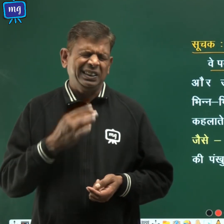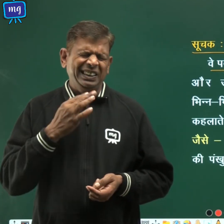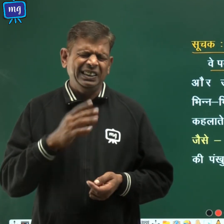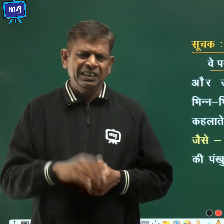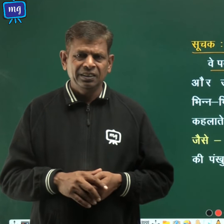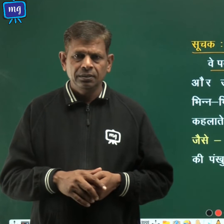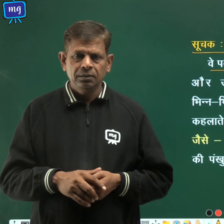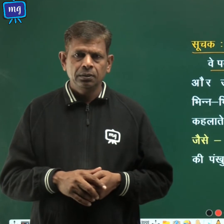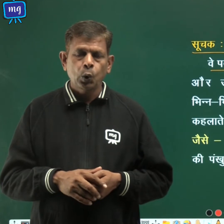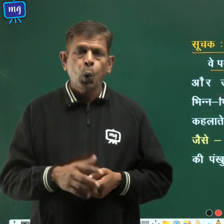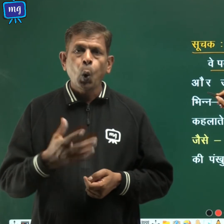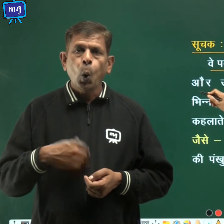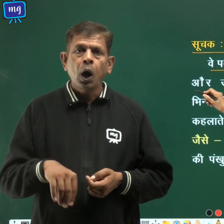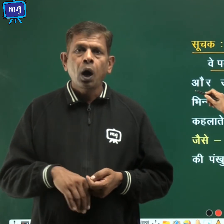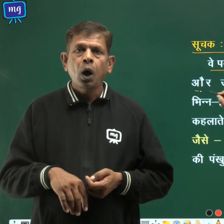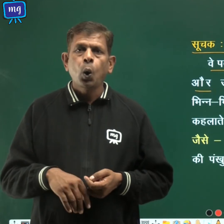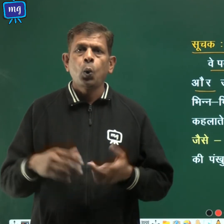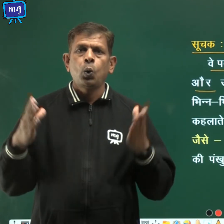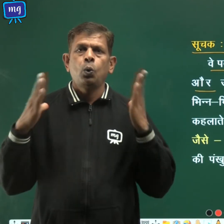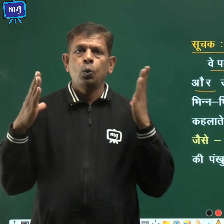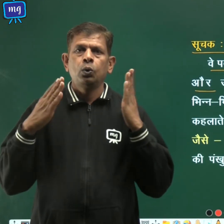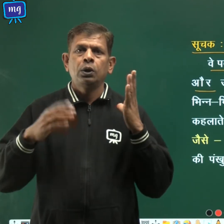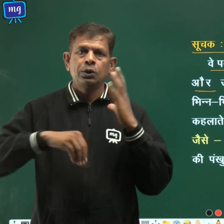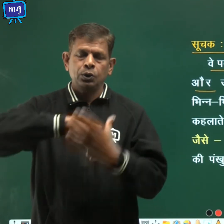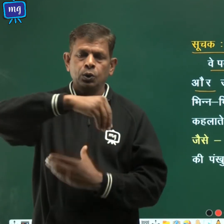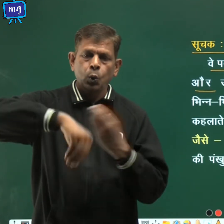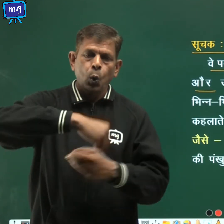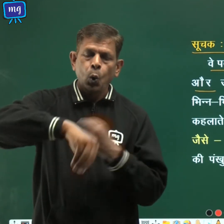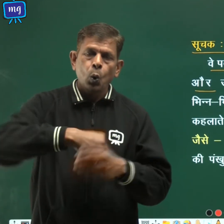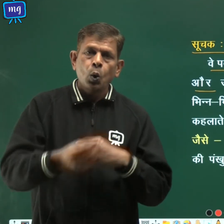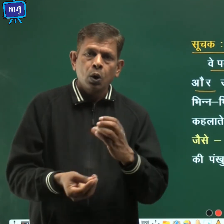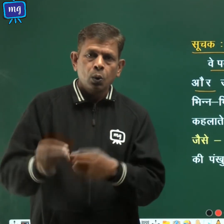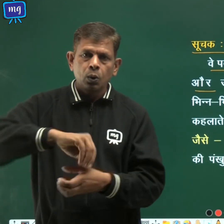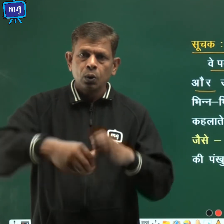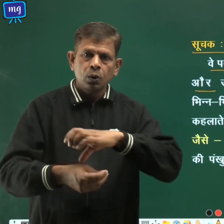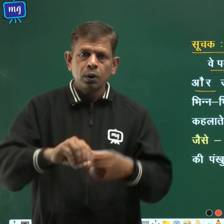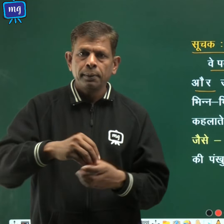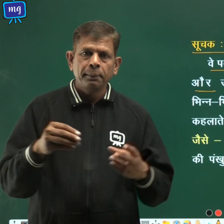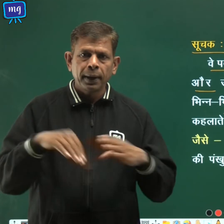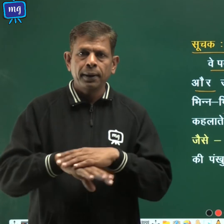क्षारकीय और उदासीन विलयन में